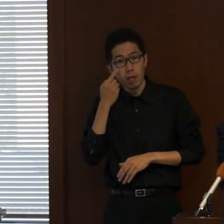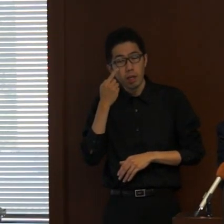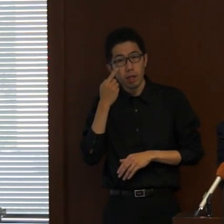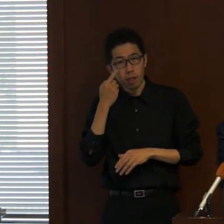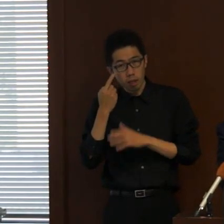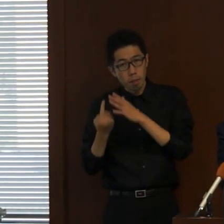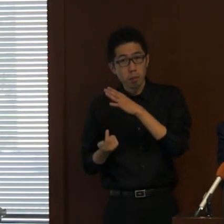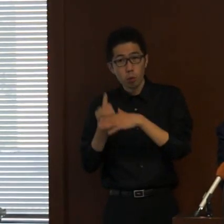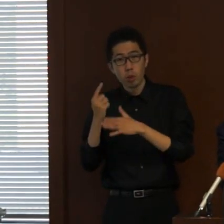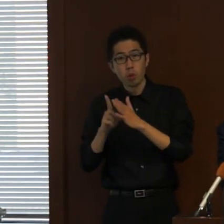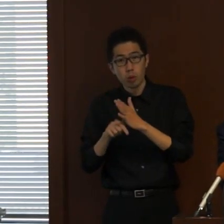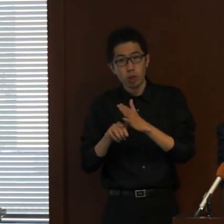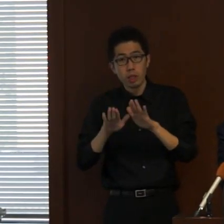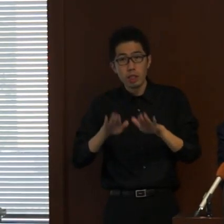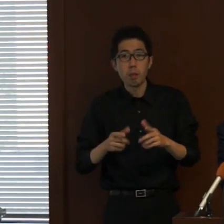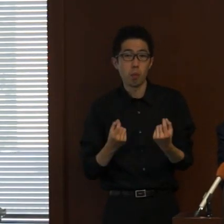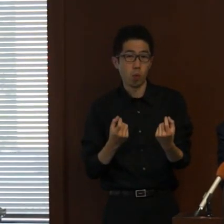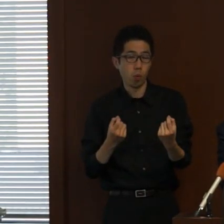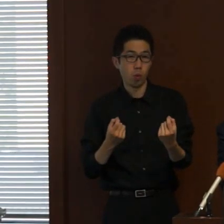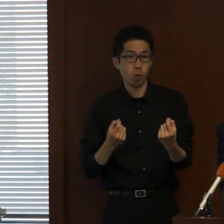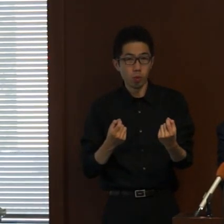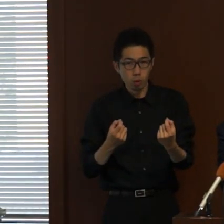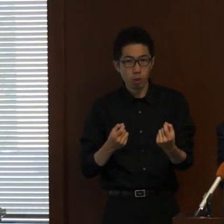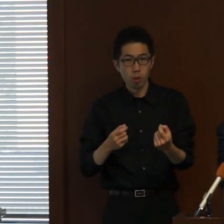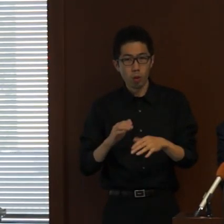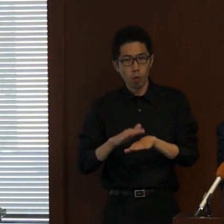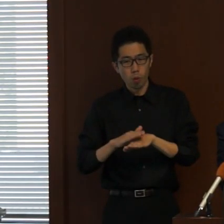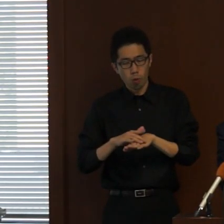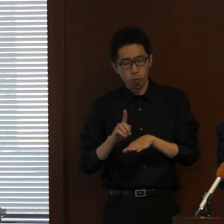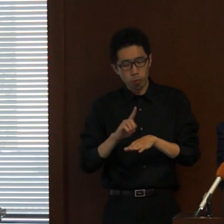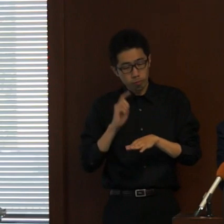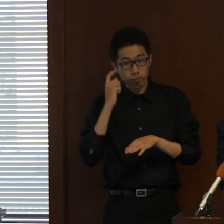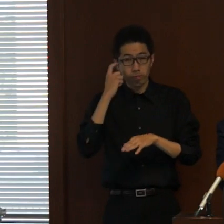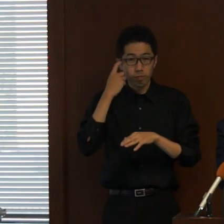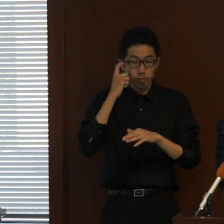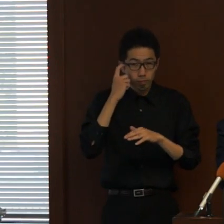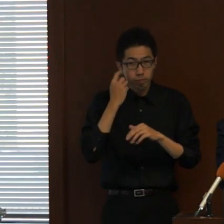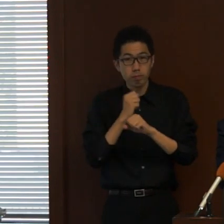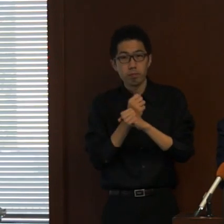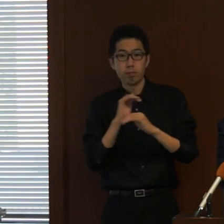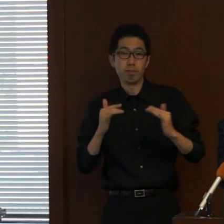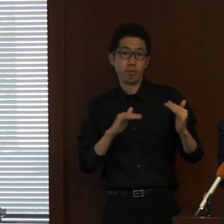ども、さまざまなことを考えながらやって我々の中で議論していたので、